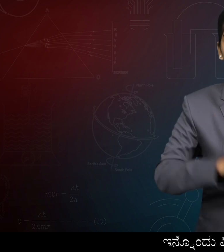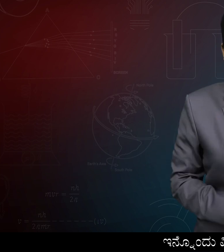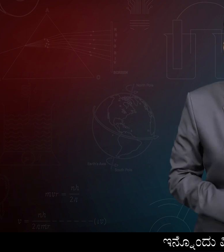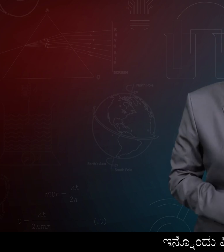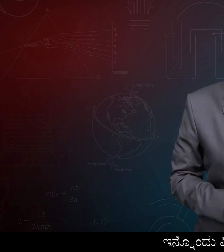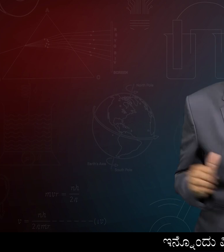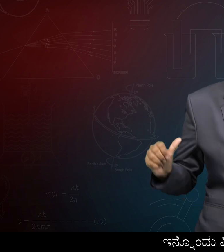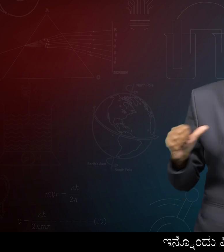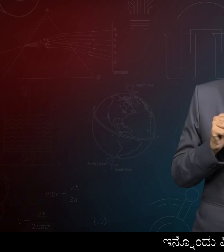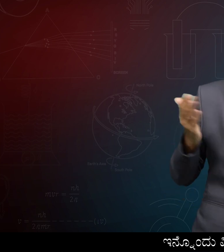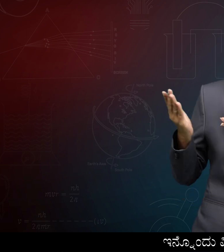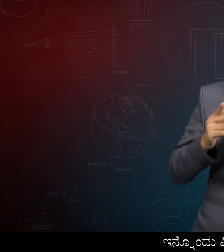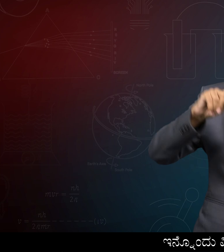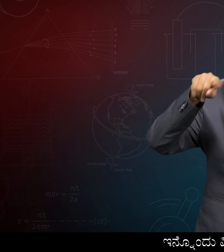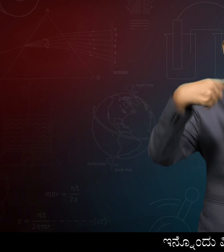ಮತ್ತು ಇನ್ನೊಂದು ವಿಡಿಯೋಗೆ ಮರಳಿ ಸ್ವಾಗತ.